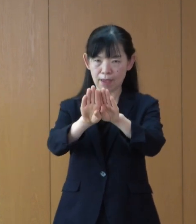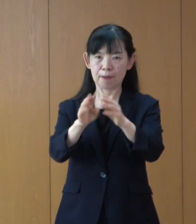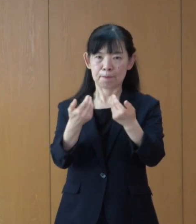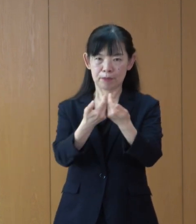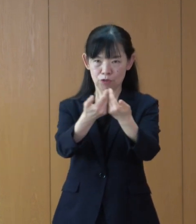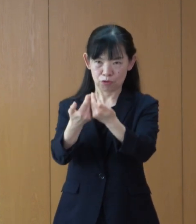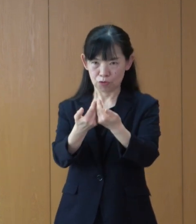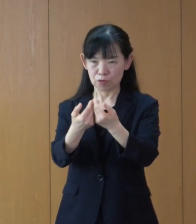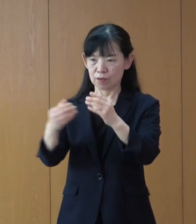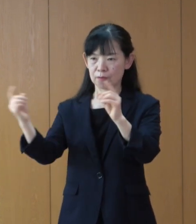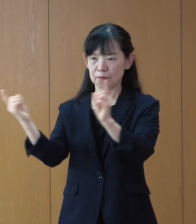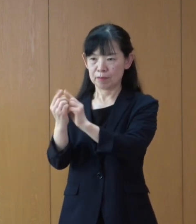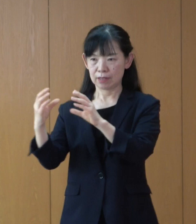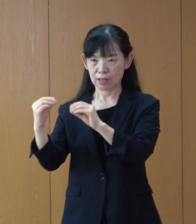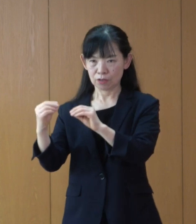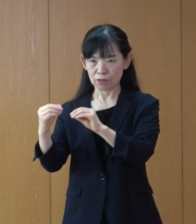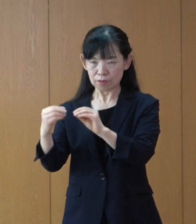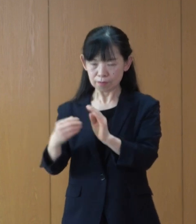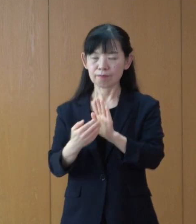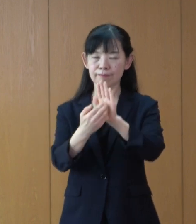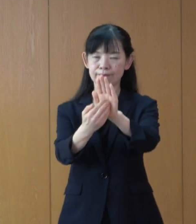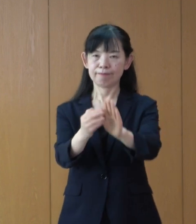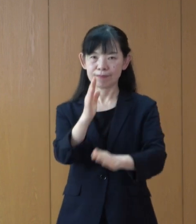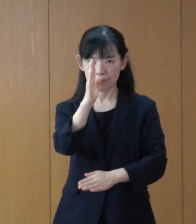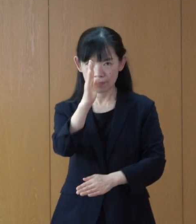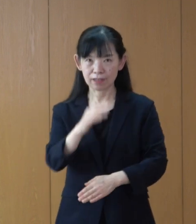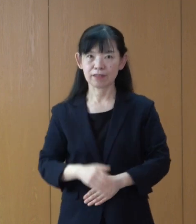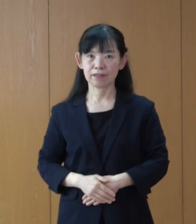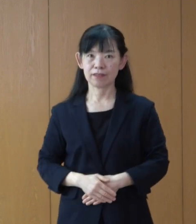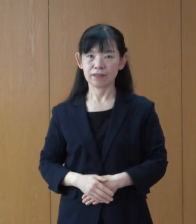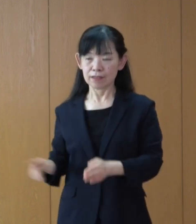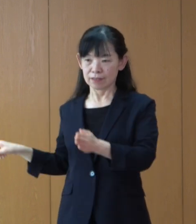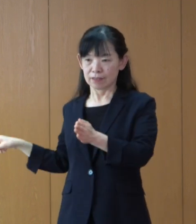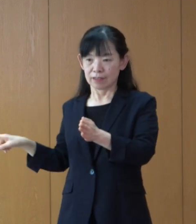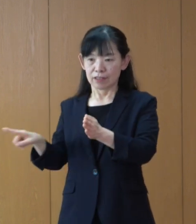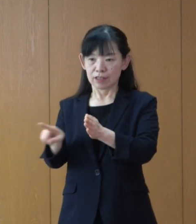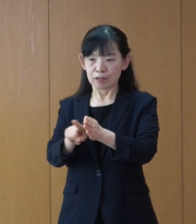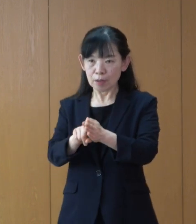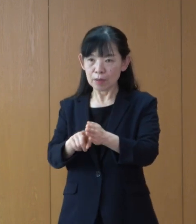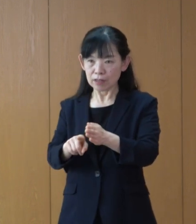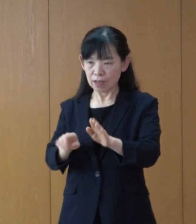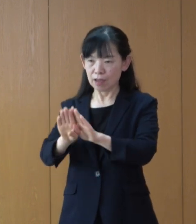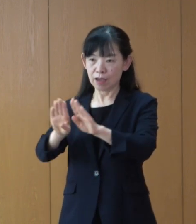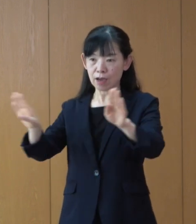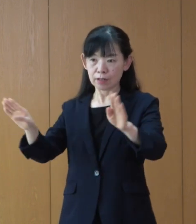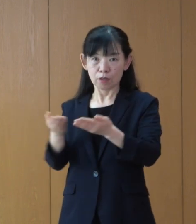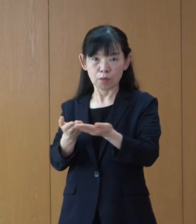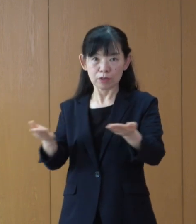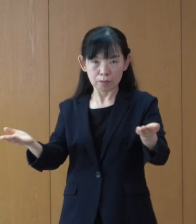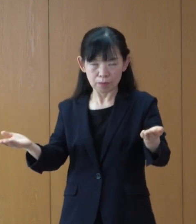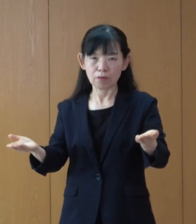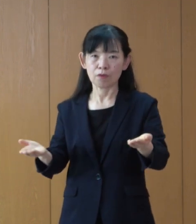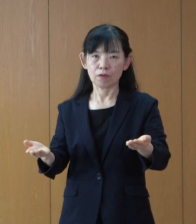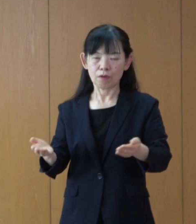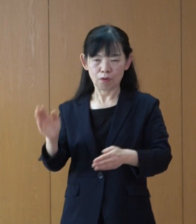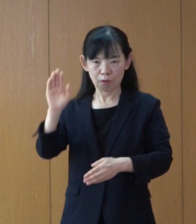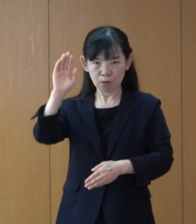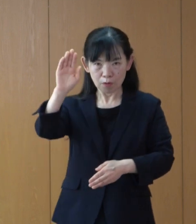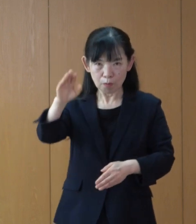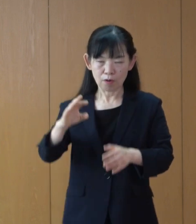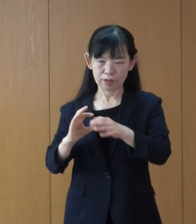を避けてください。すでに営業中の施設においても引き続